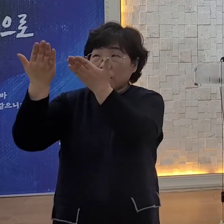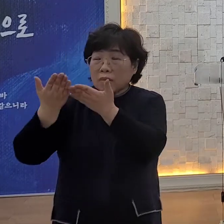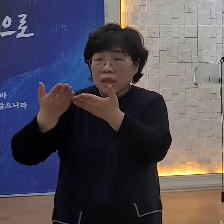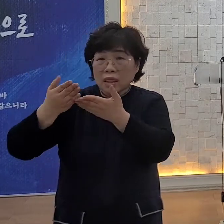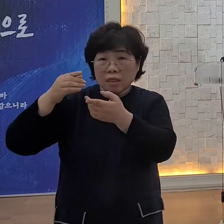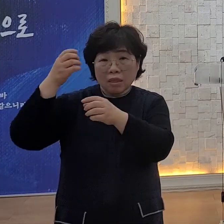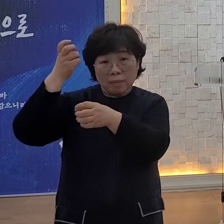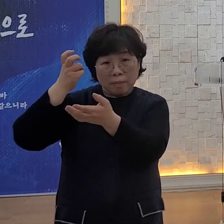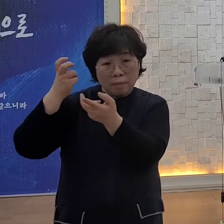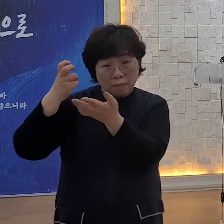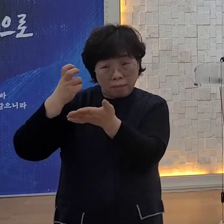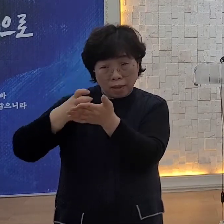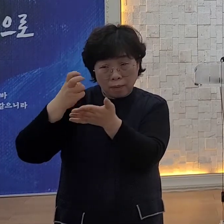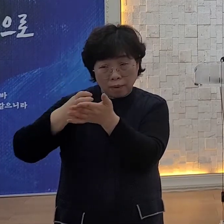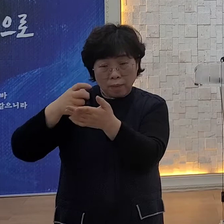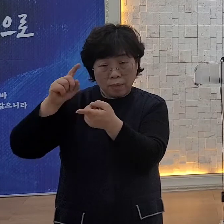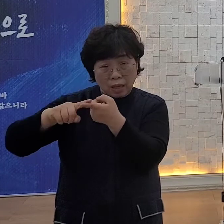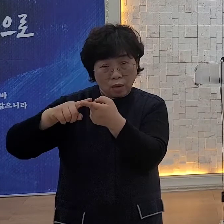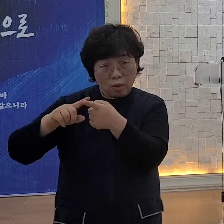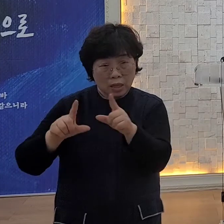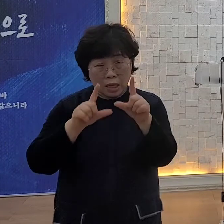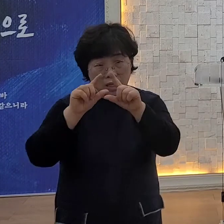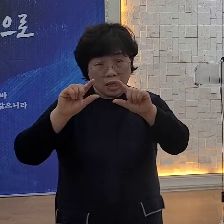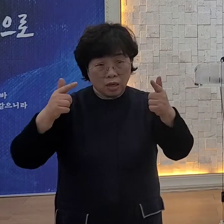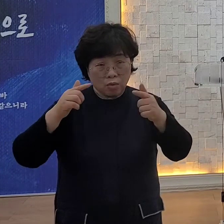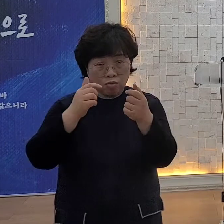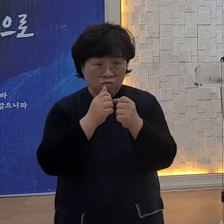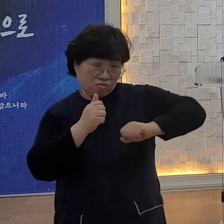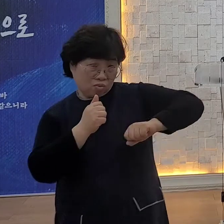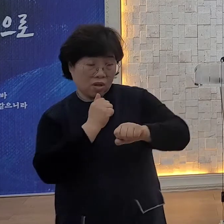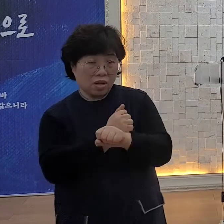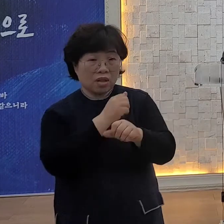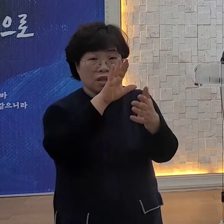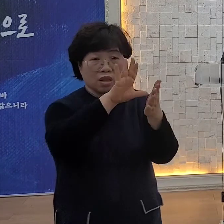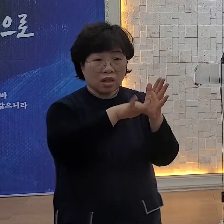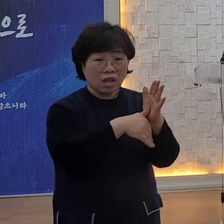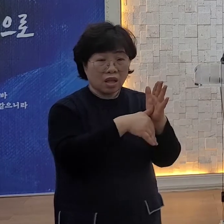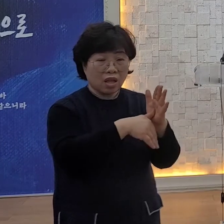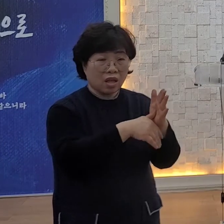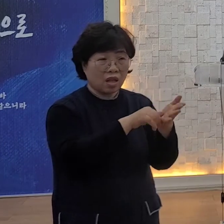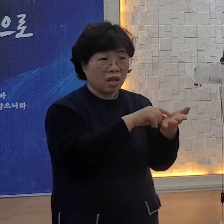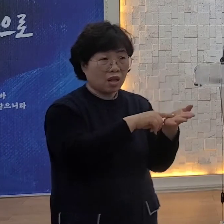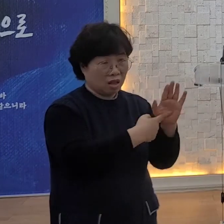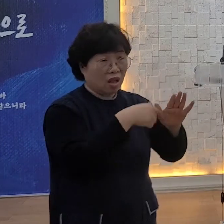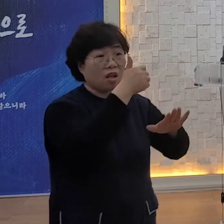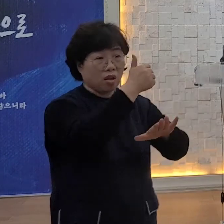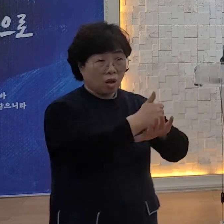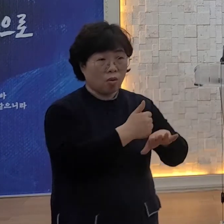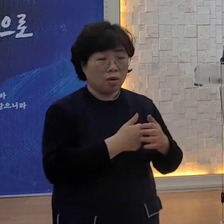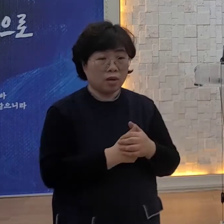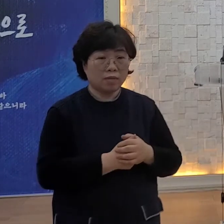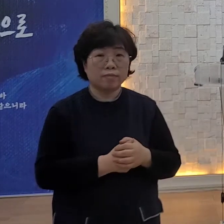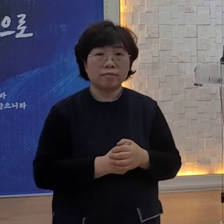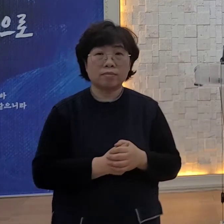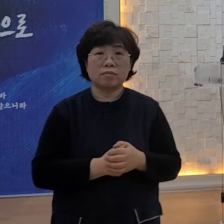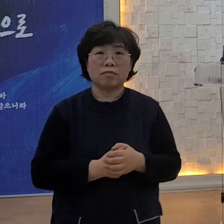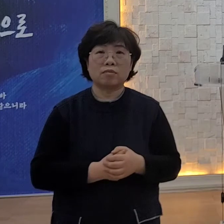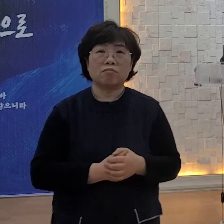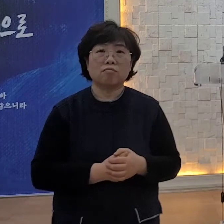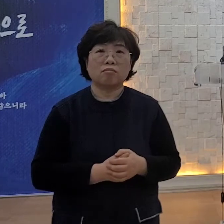영리를 택한 결과다라고 성경은 말씀하고 있습니다. 이 26절, 27절을 보면